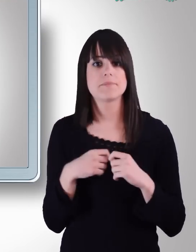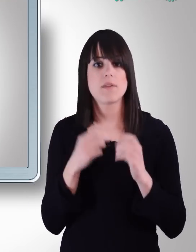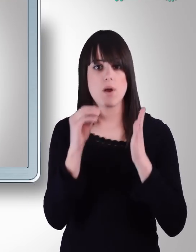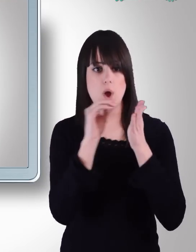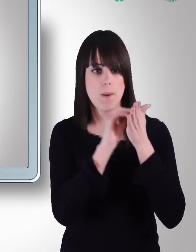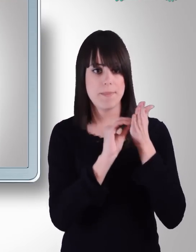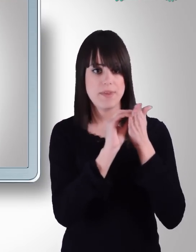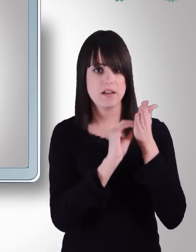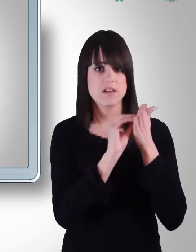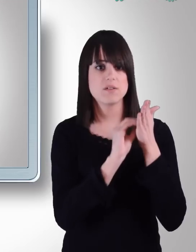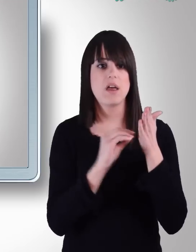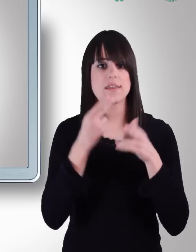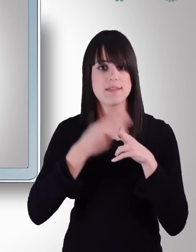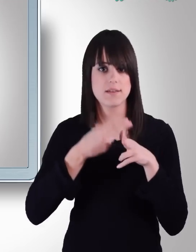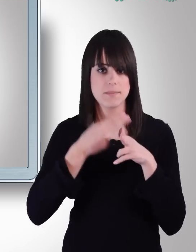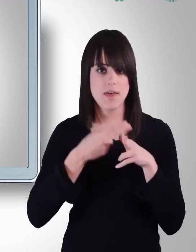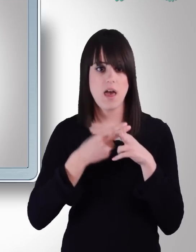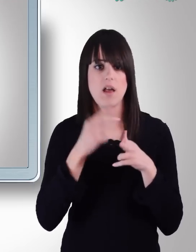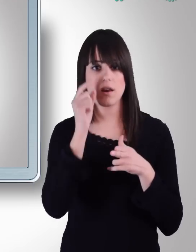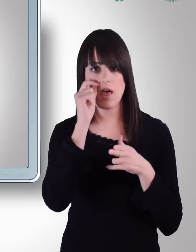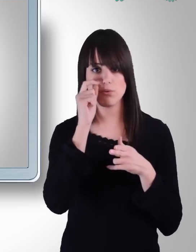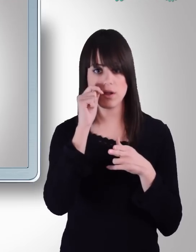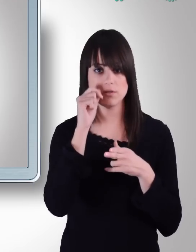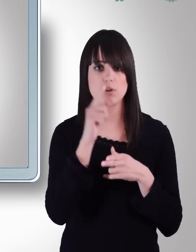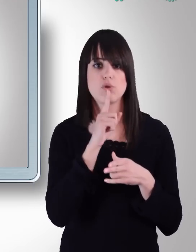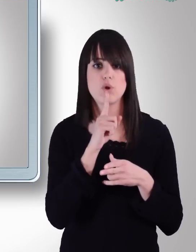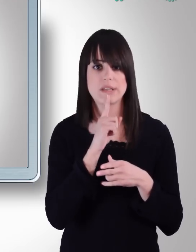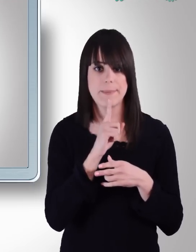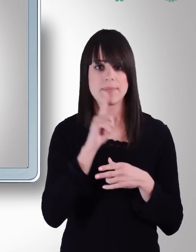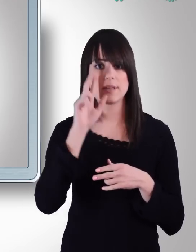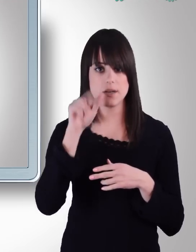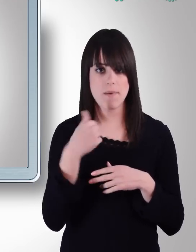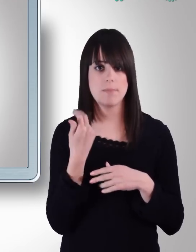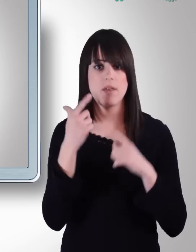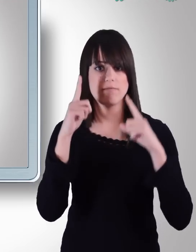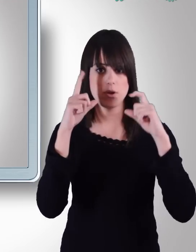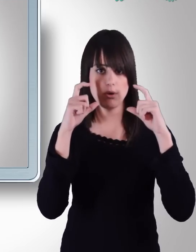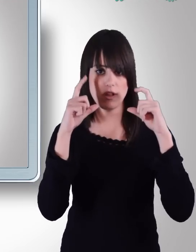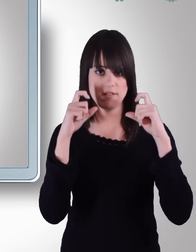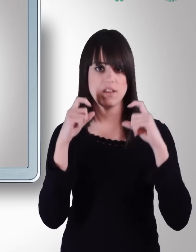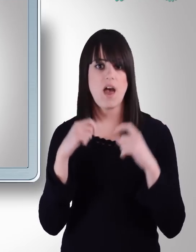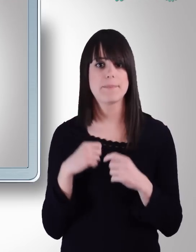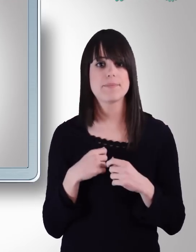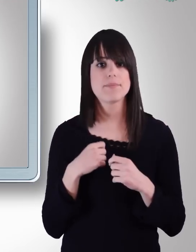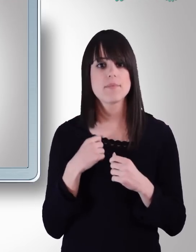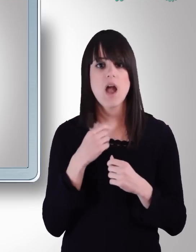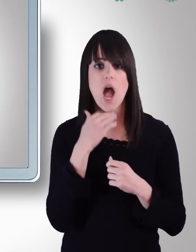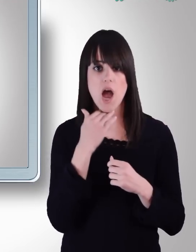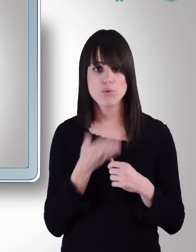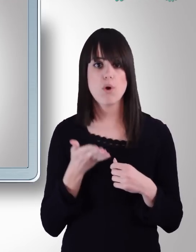na ove društvene mreži, a tagujete ih ako želite da sa njima podelite neku zanimljivu